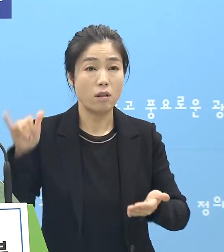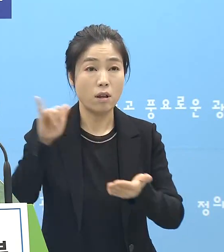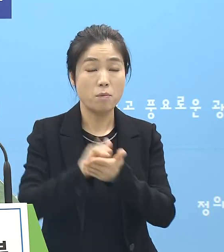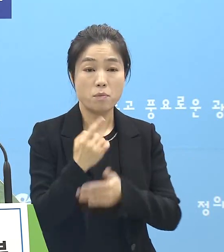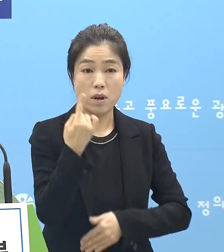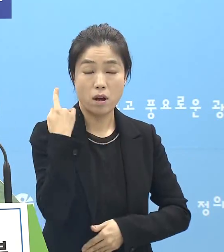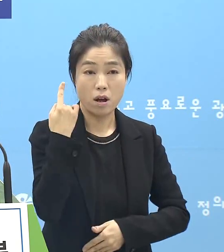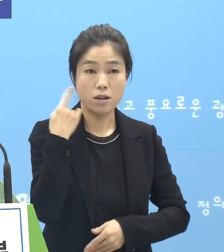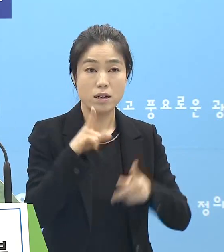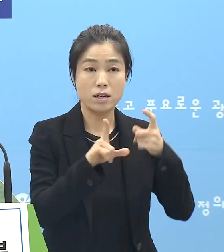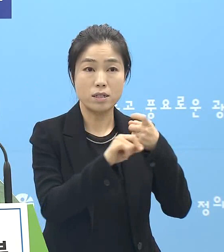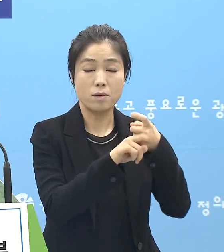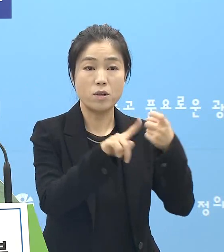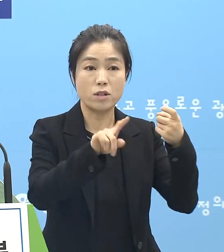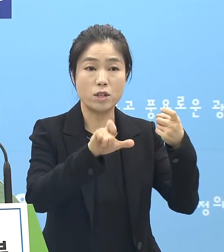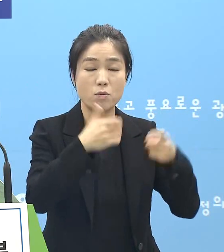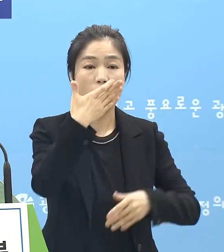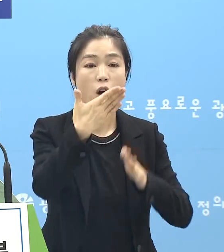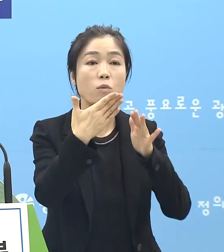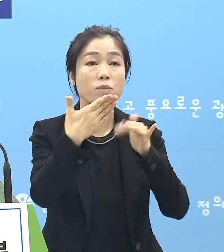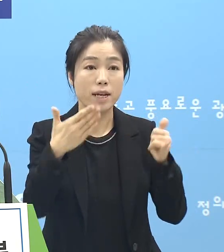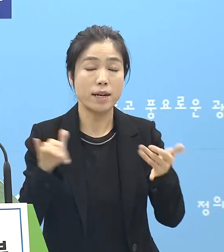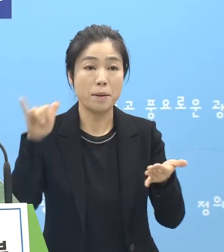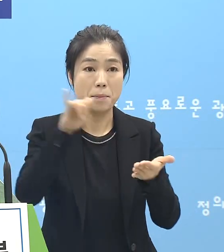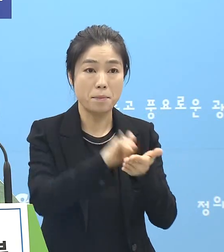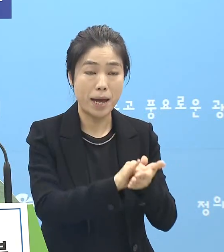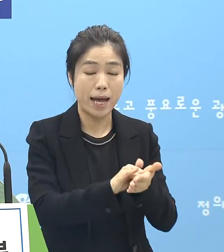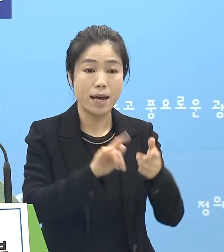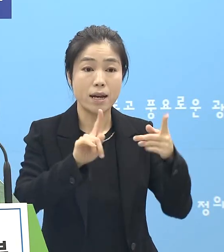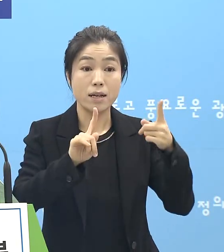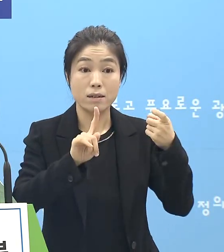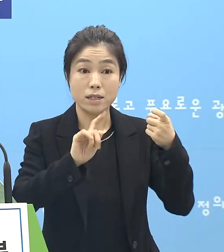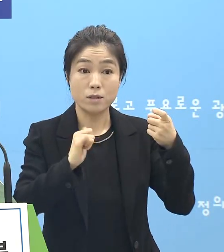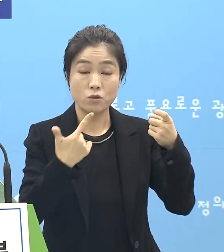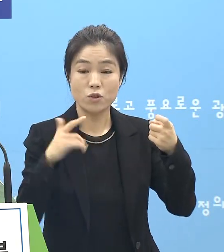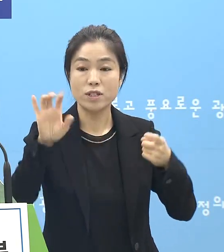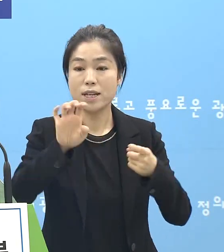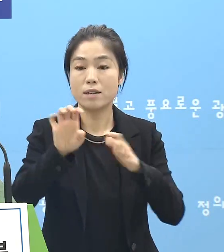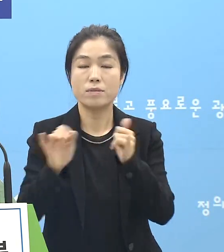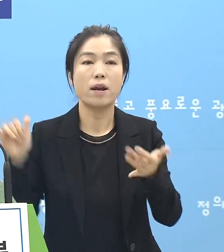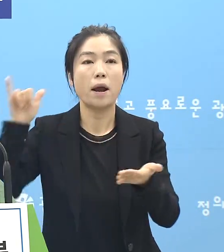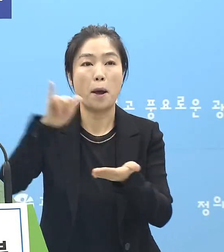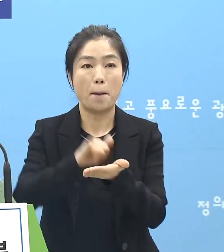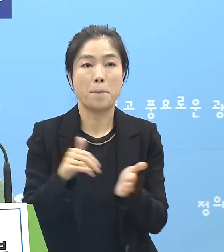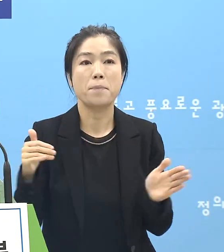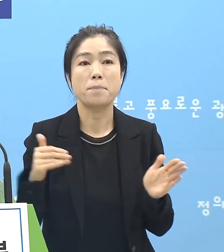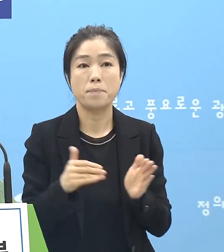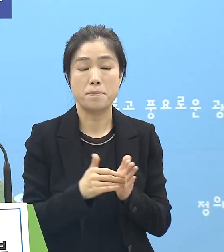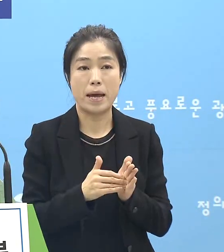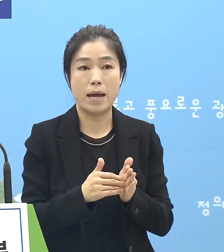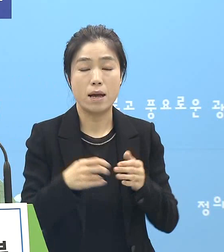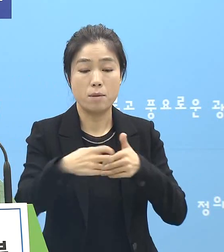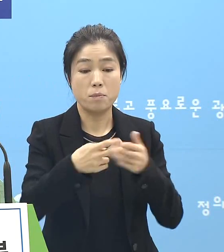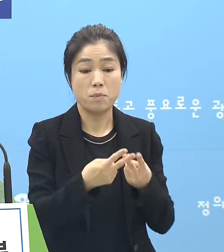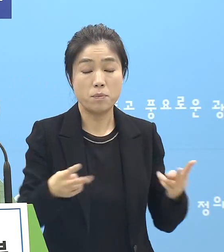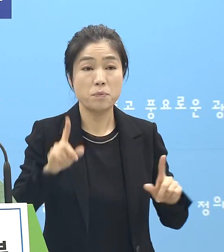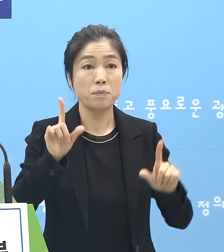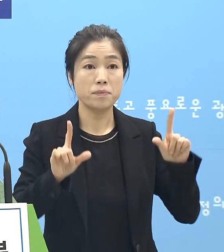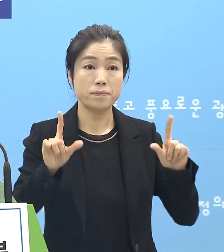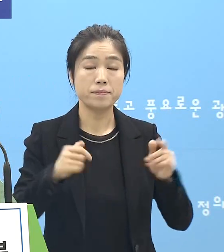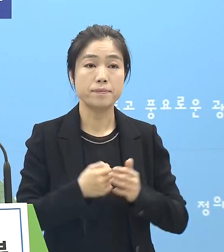어제 11월 15일에 9명 입국했는데요. 16일에는 40명 입국되었습니다. 병상